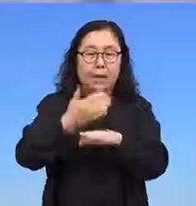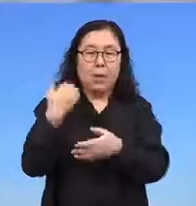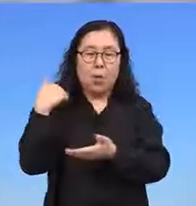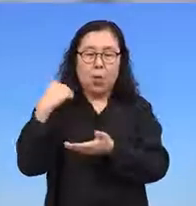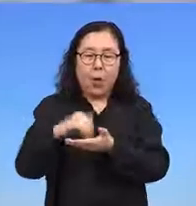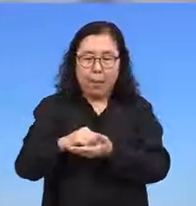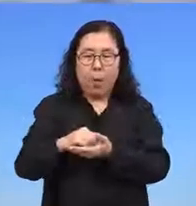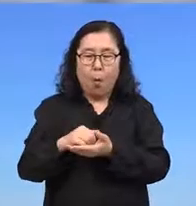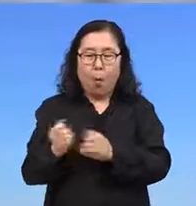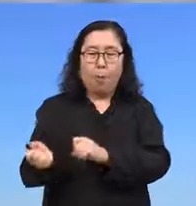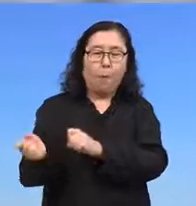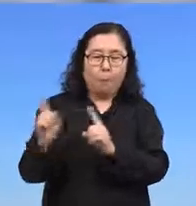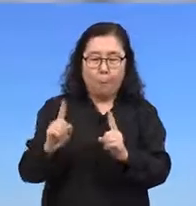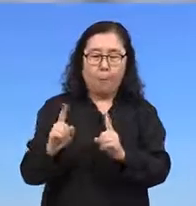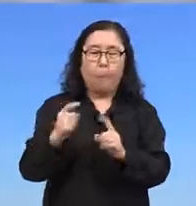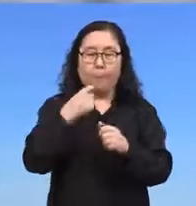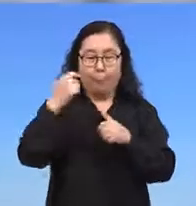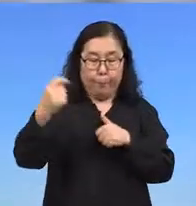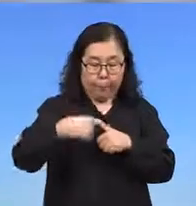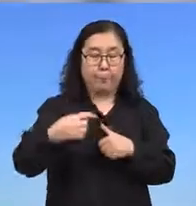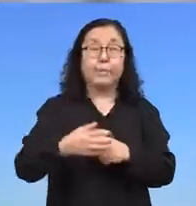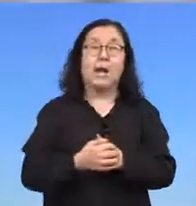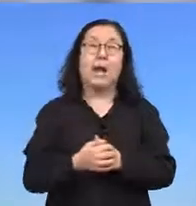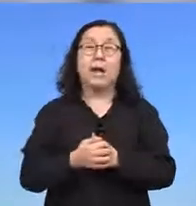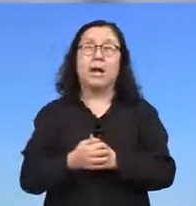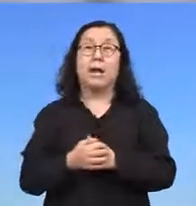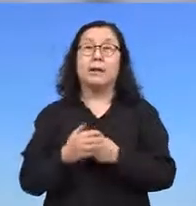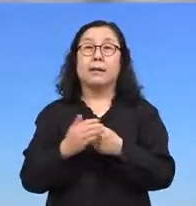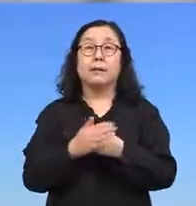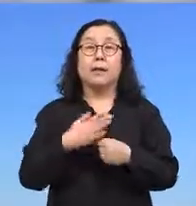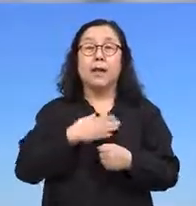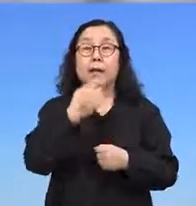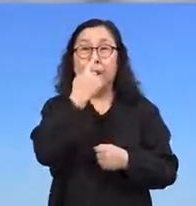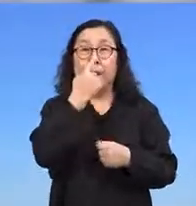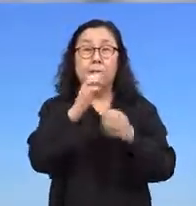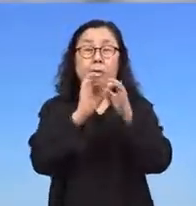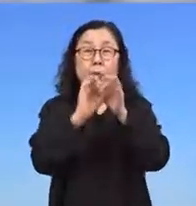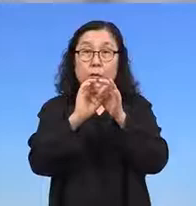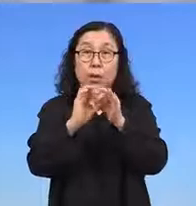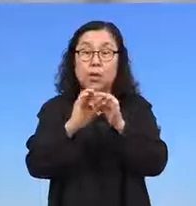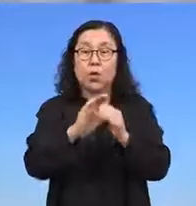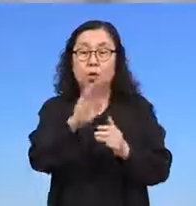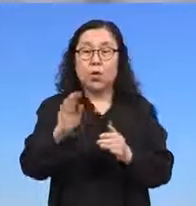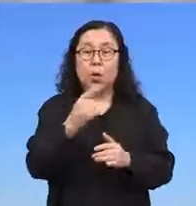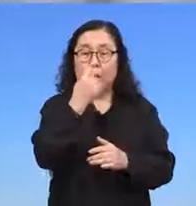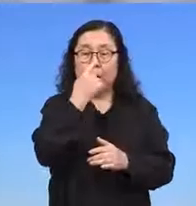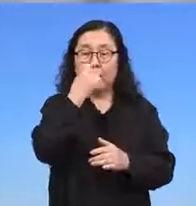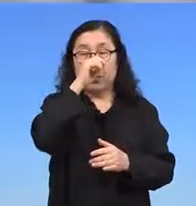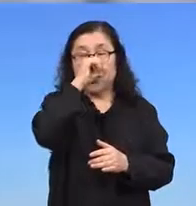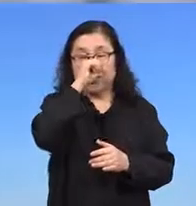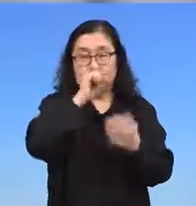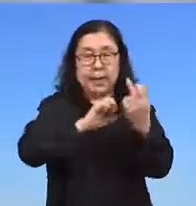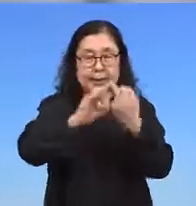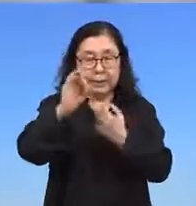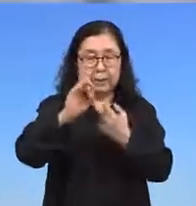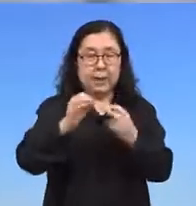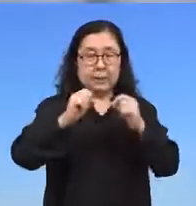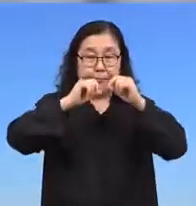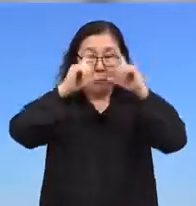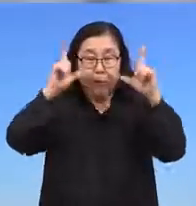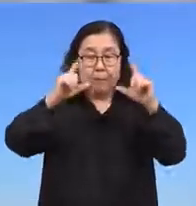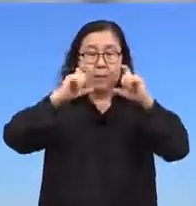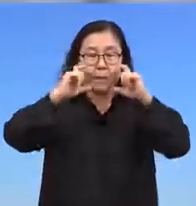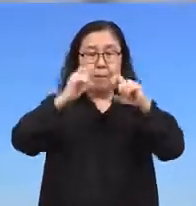이야기 아닙니까? 저는 저와 여러분이 이제 이런 배움을 통해서 우리도 이제 좀 배우면 좋겠습니다. 아침에